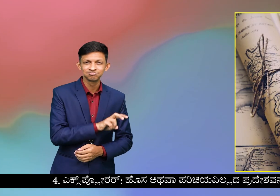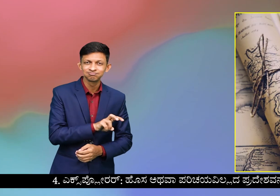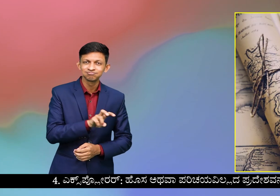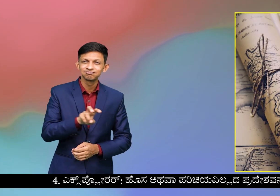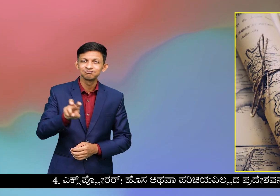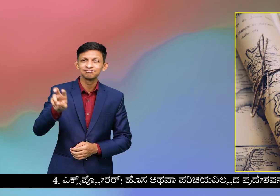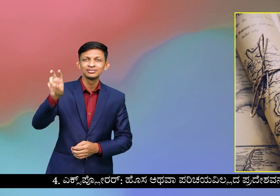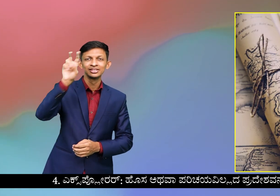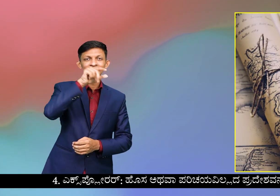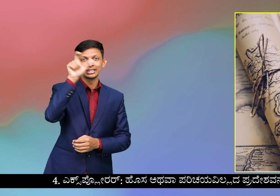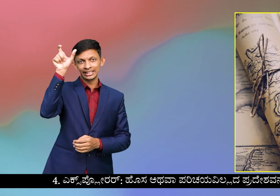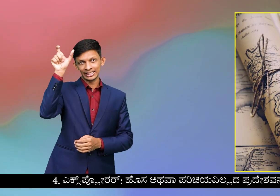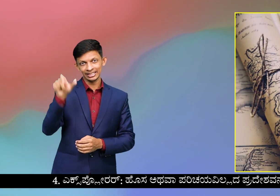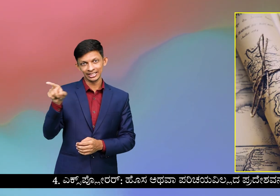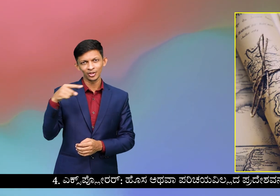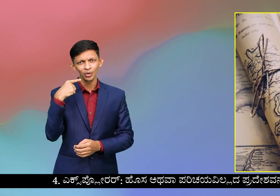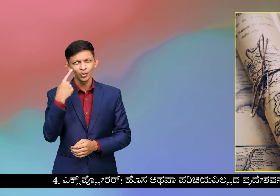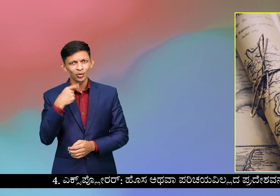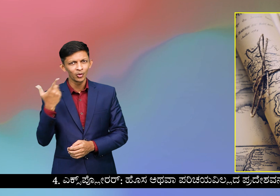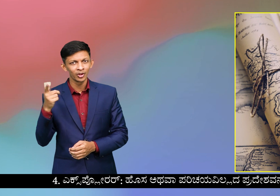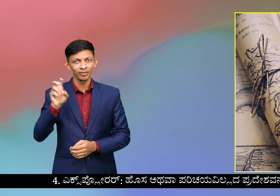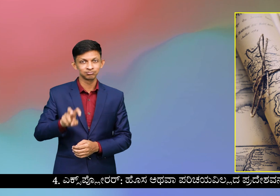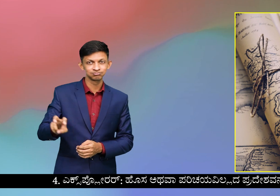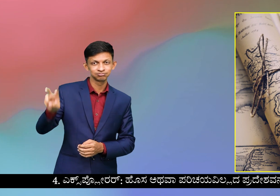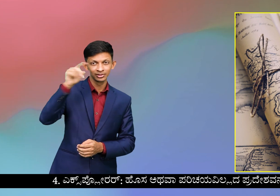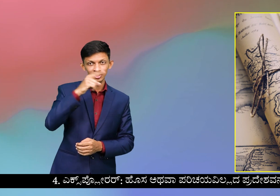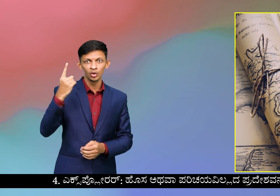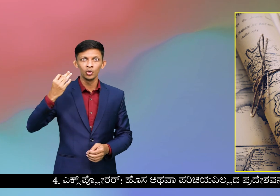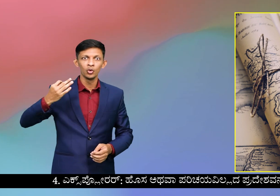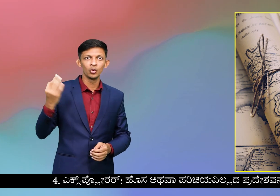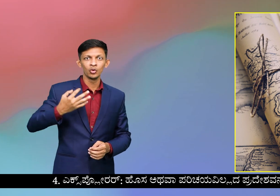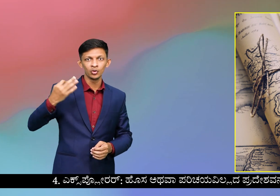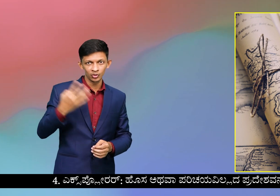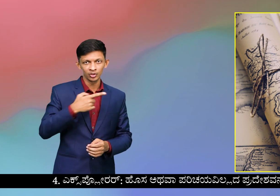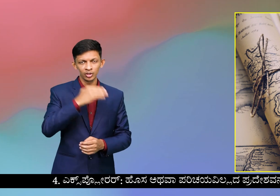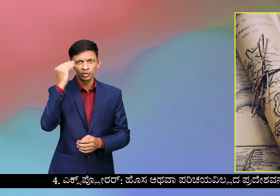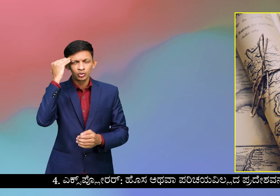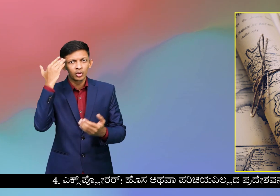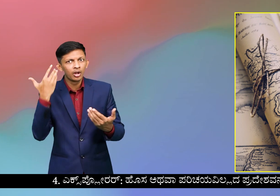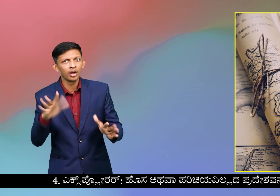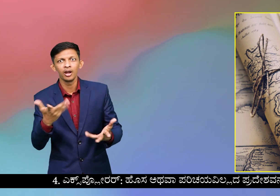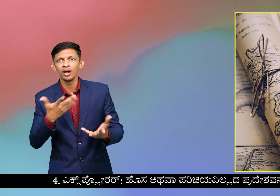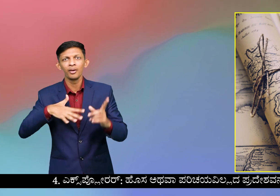ಎಕ್ಸ್ಪ್ಲೋರರ್ ಹೊಸ ಅಥವಾ ಪರಿಚಯವಿಲ್ಲದ ಪ್ರದೇಶವನ್ನು ಅನ್ವೇಷಿಸುವ ವ್ಯಕ್ತಿ.